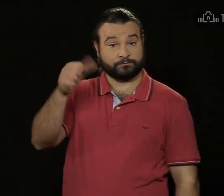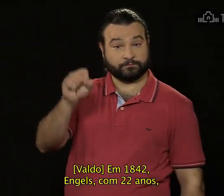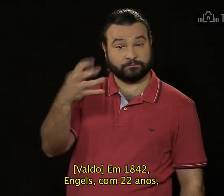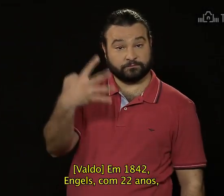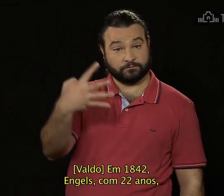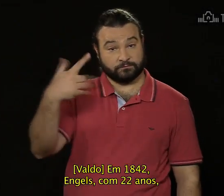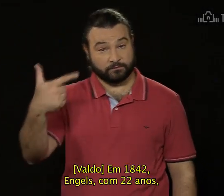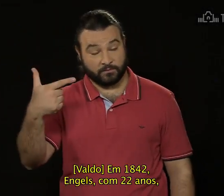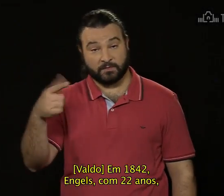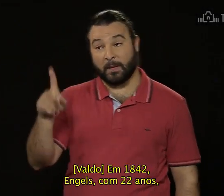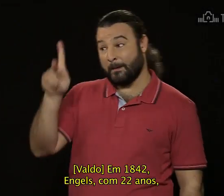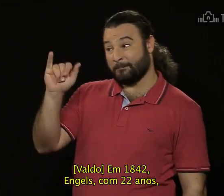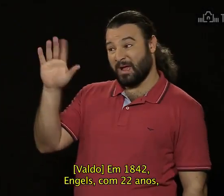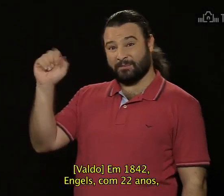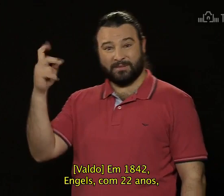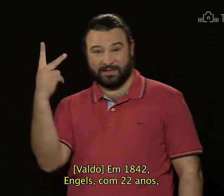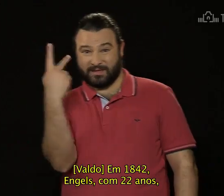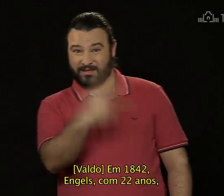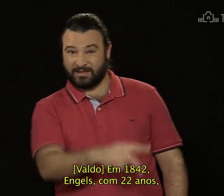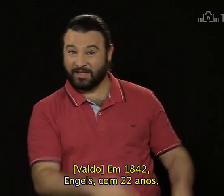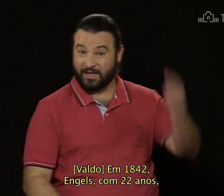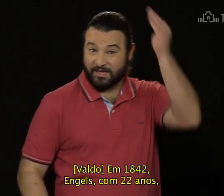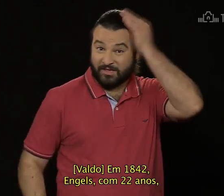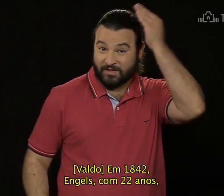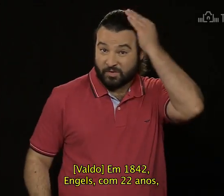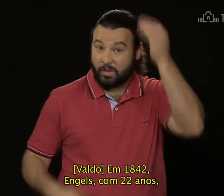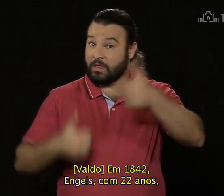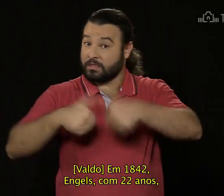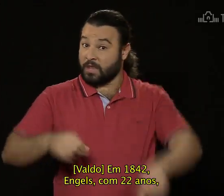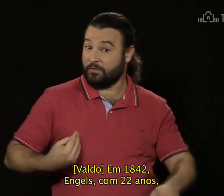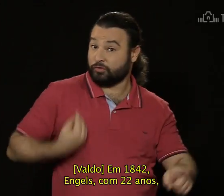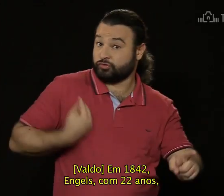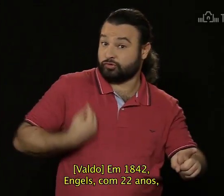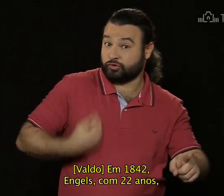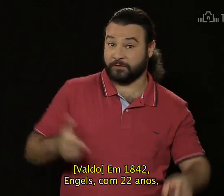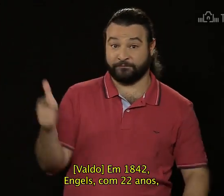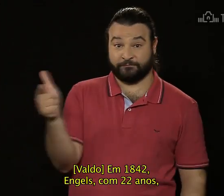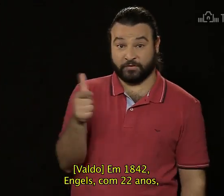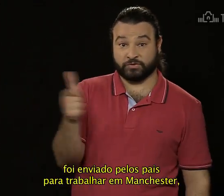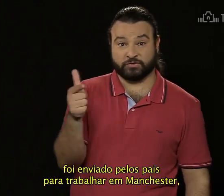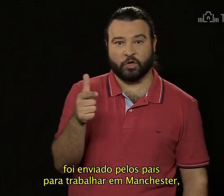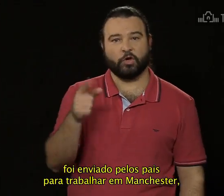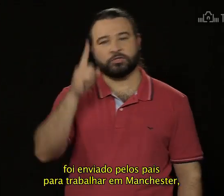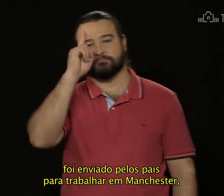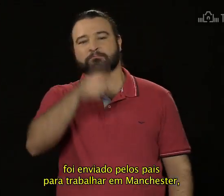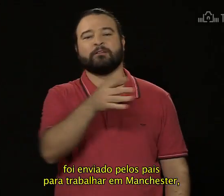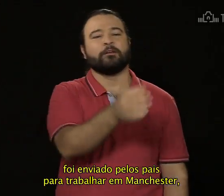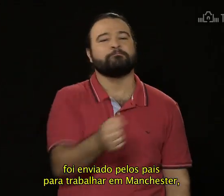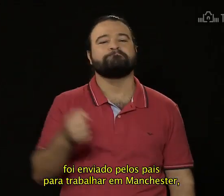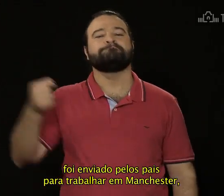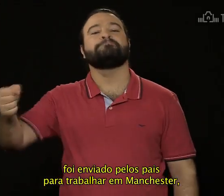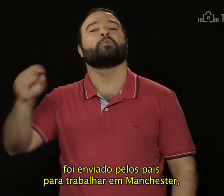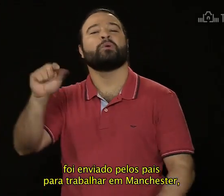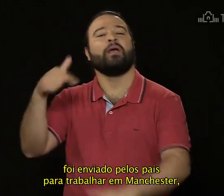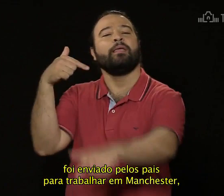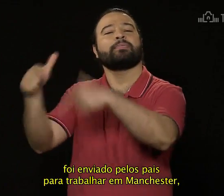Em 1842 Engels com 22 anos foi enviado pelos pais para trabalhar